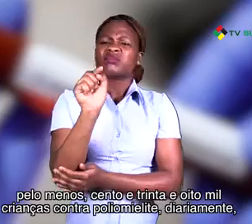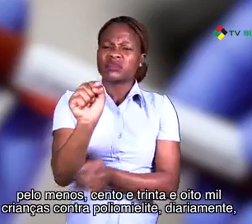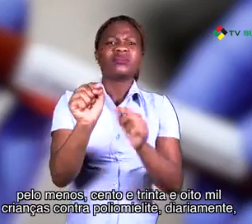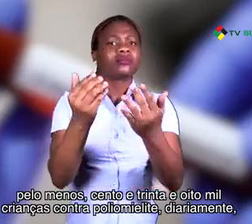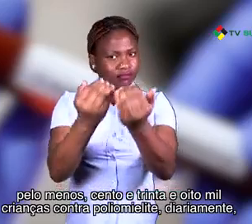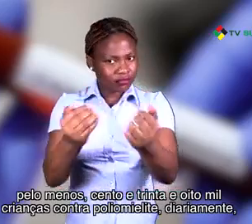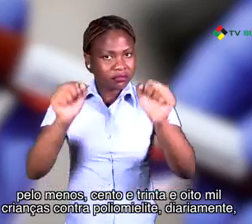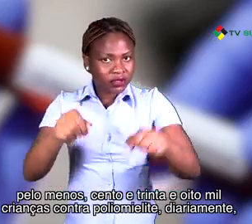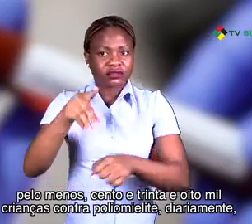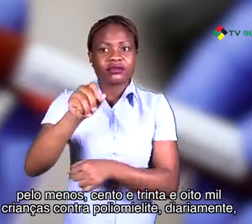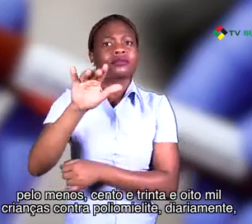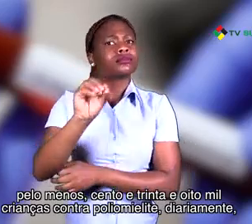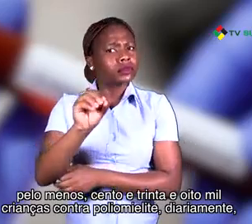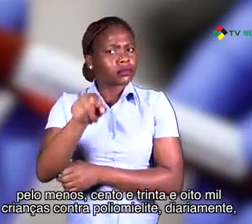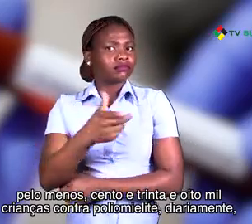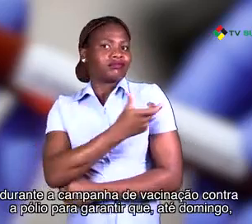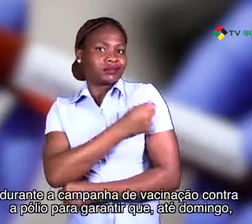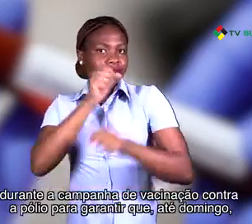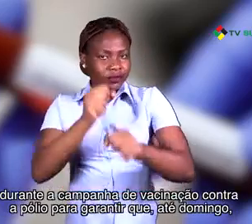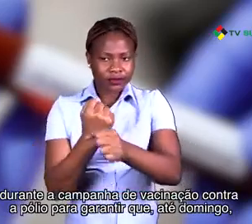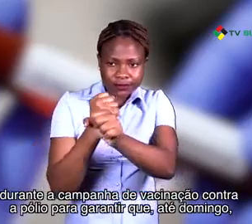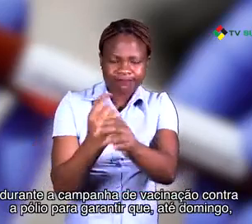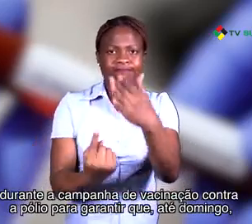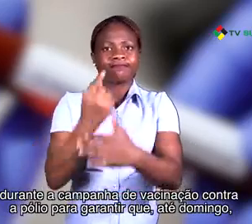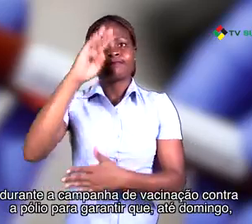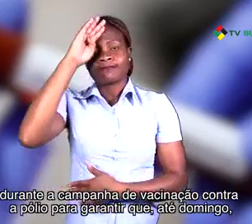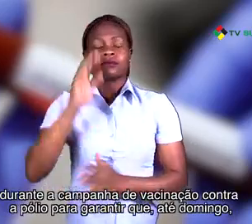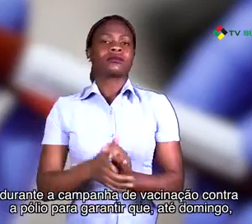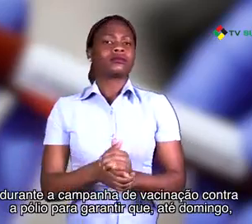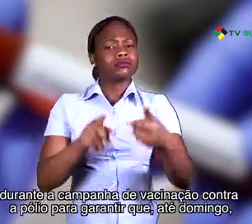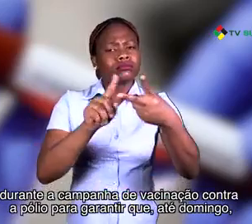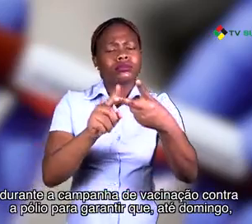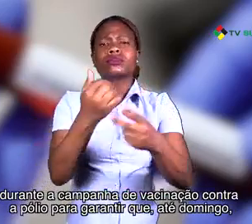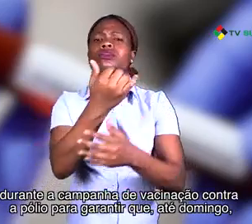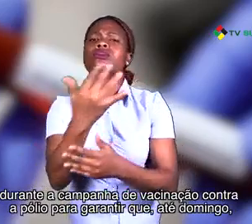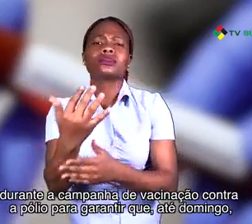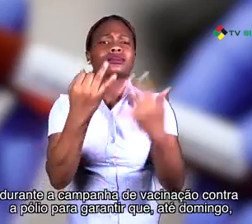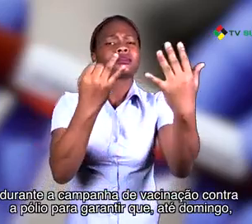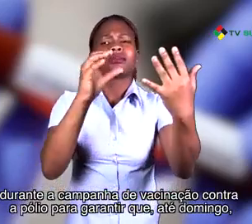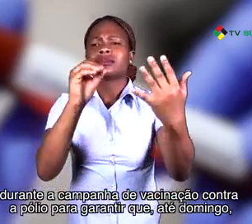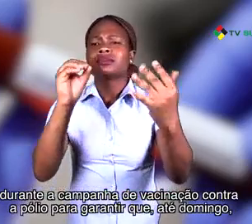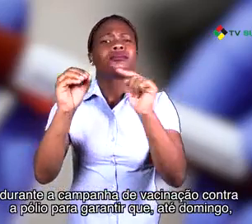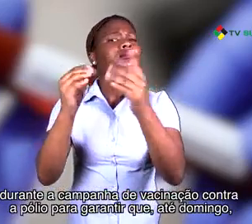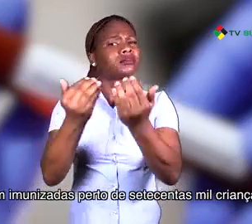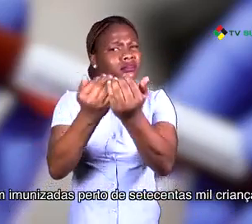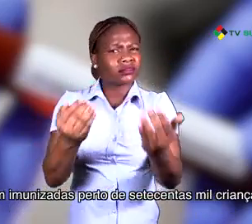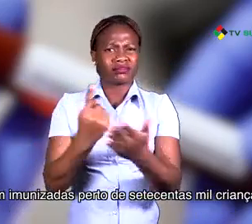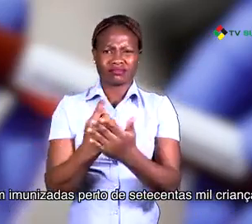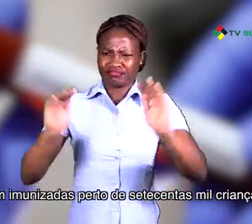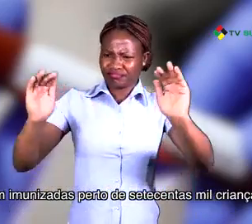contra poliomielite diariamente durante a campanha de vacinação contra polio, para garantir que até domingo sejam